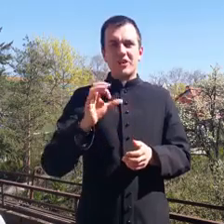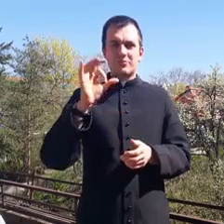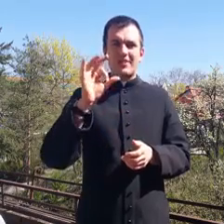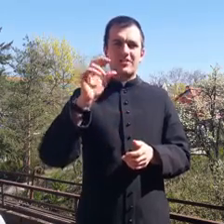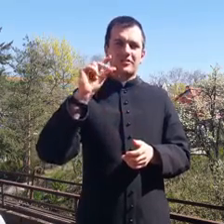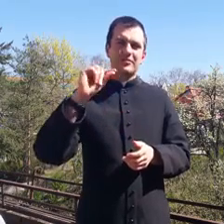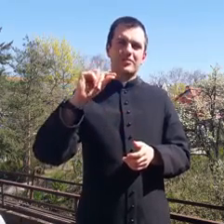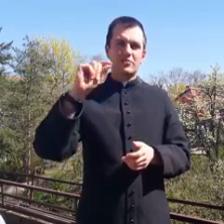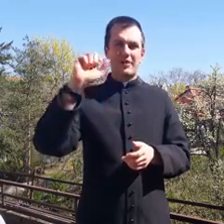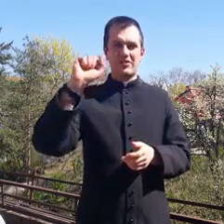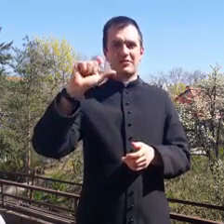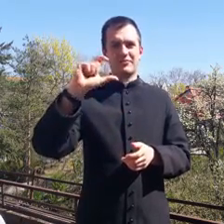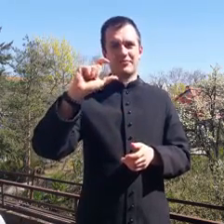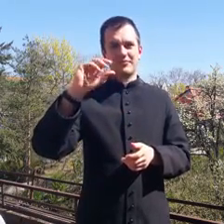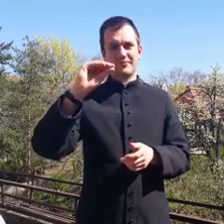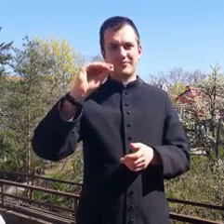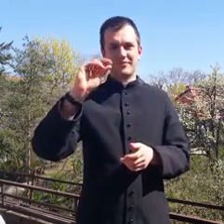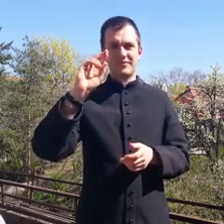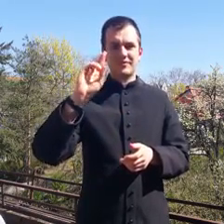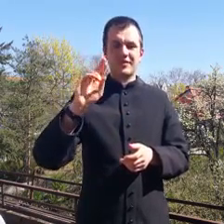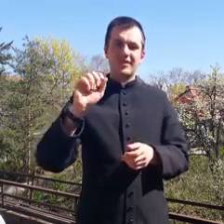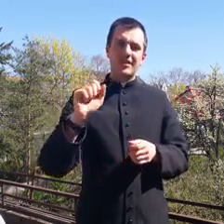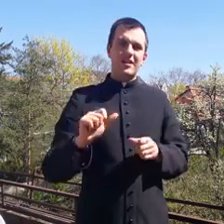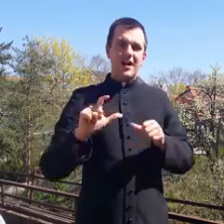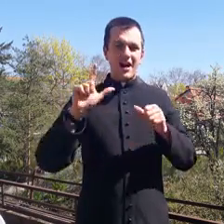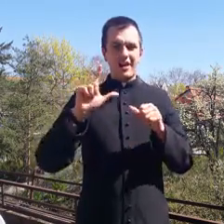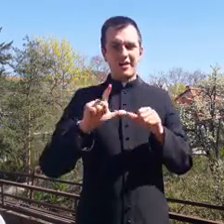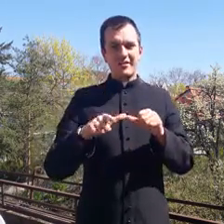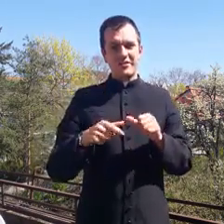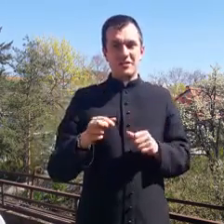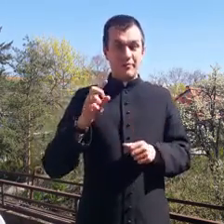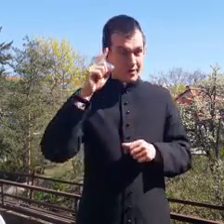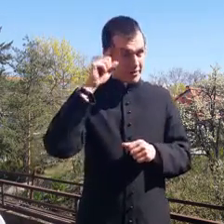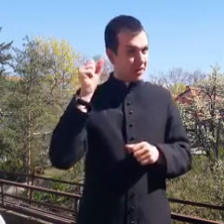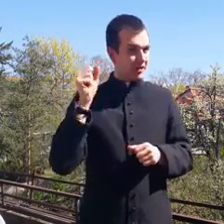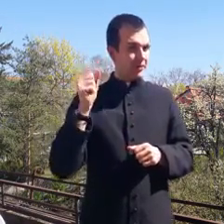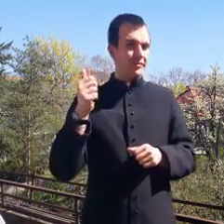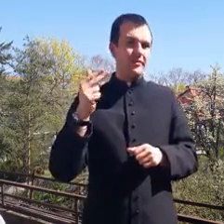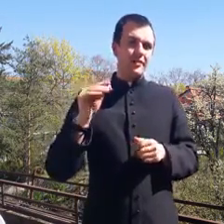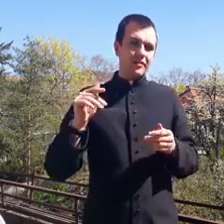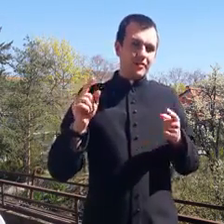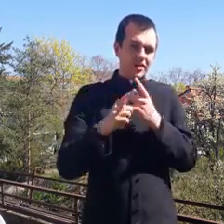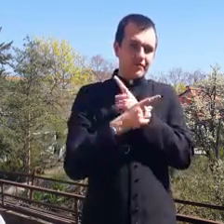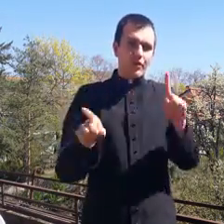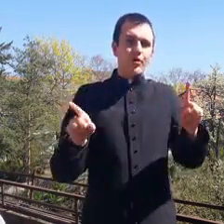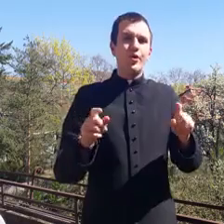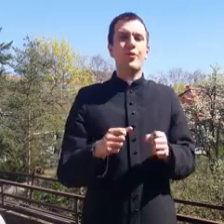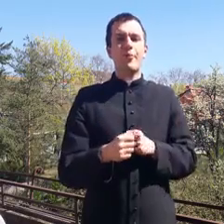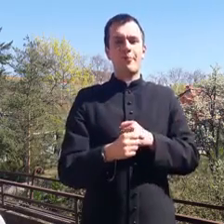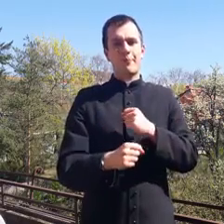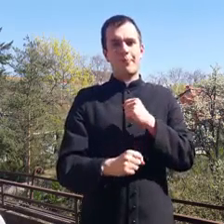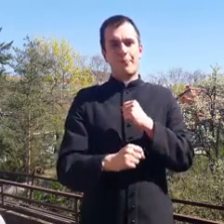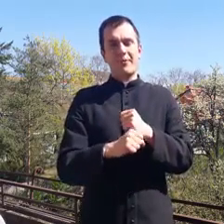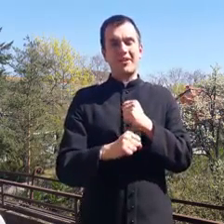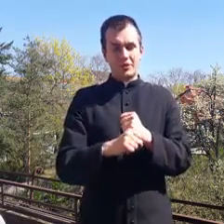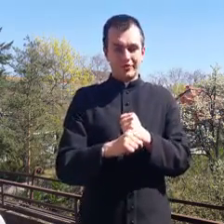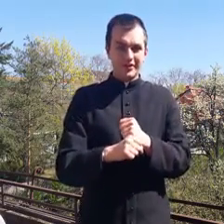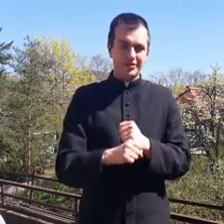na spacer spacer ale pamiętajmy nie wolno pracować